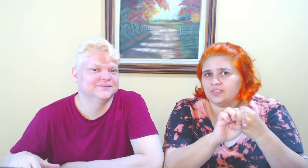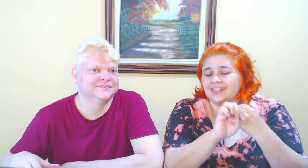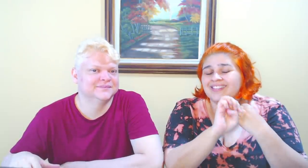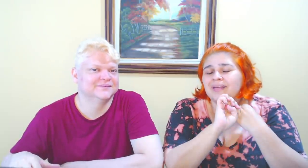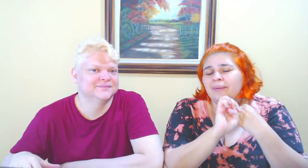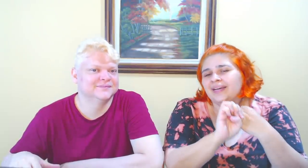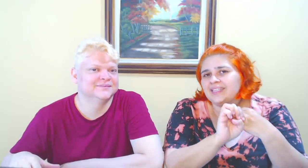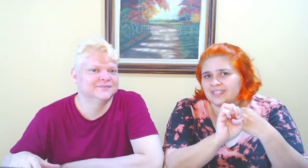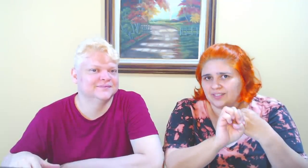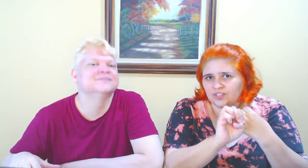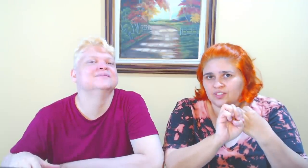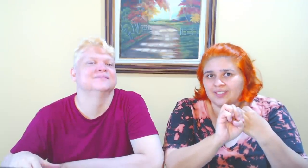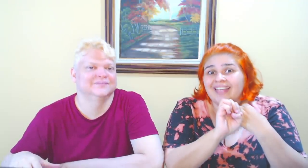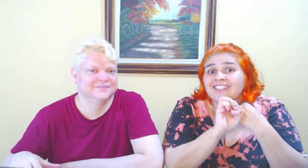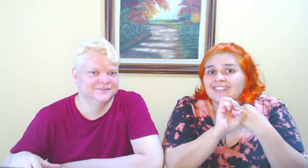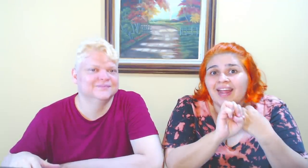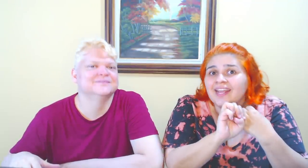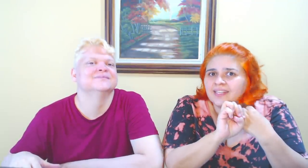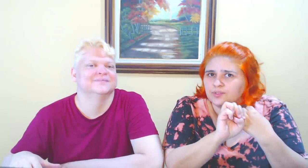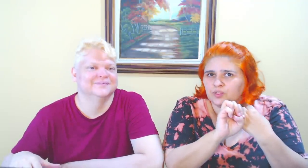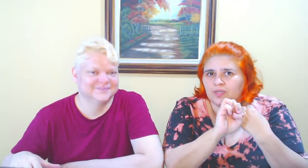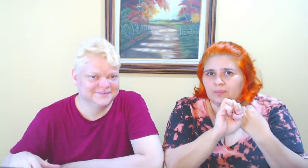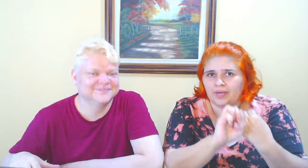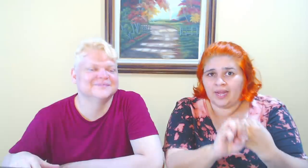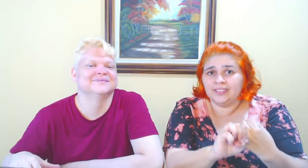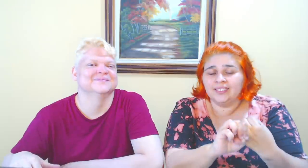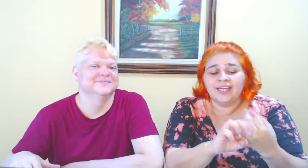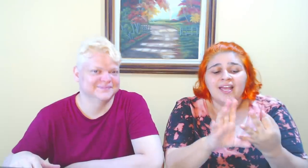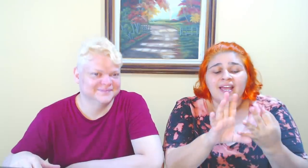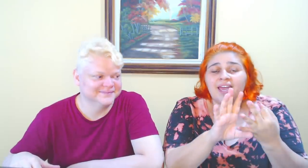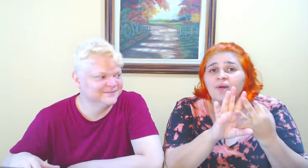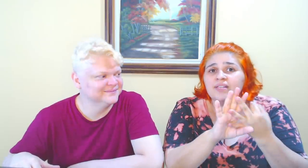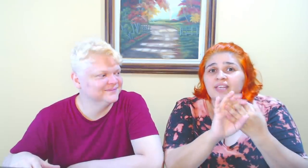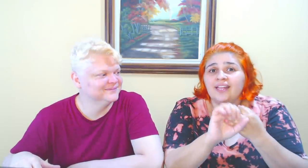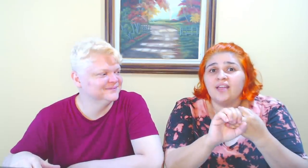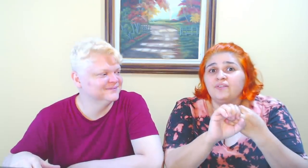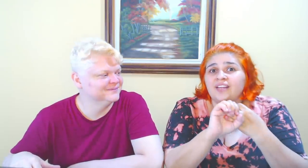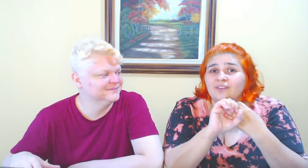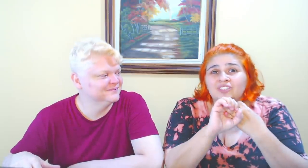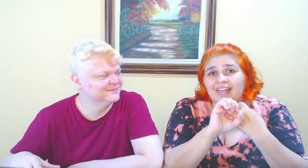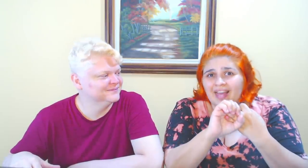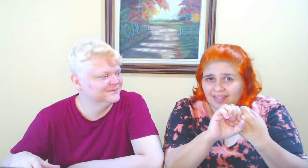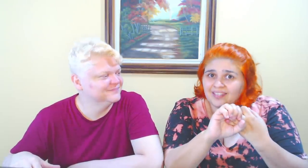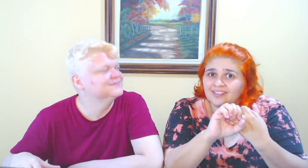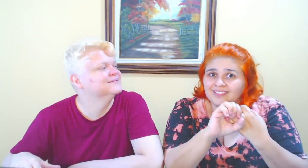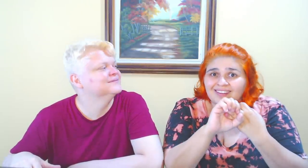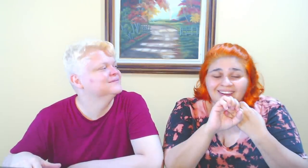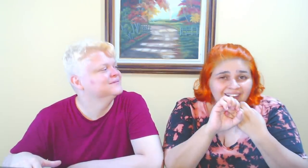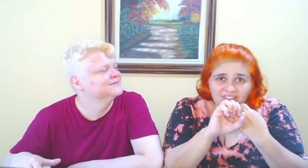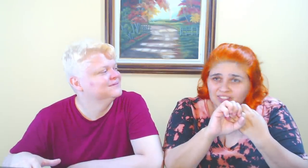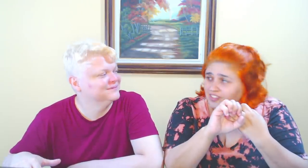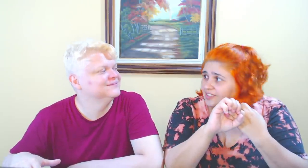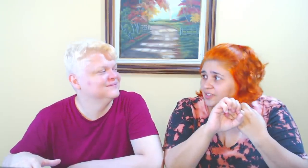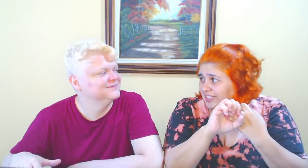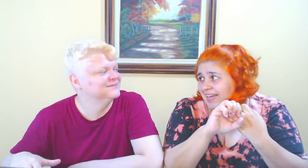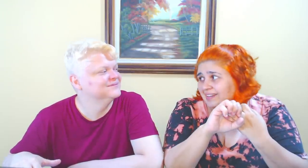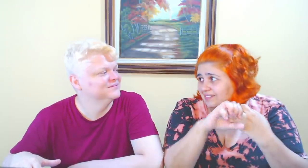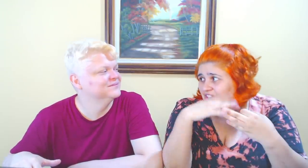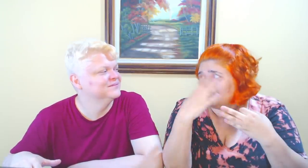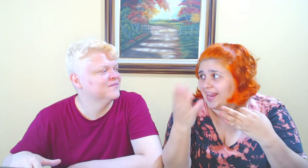Semanas antes Da estreia Da última temporada Eu acertei o final De Dark Antes Da estreia